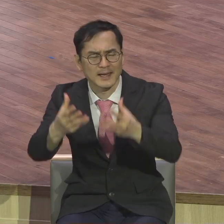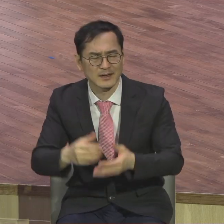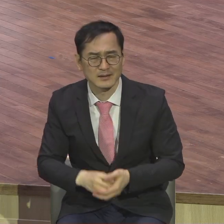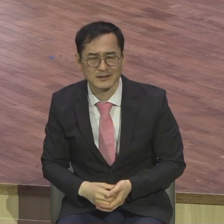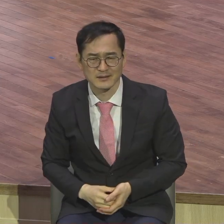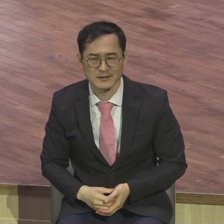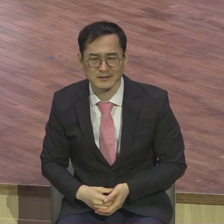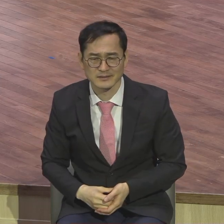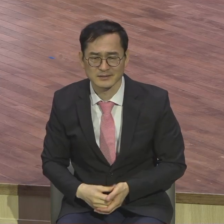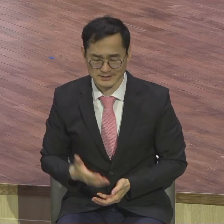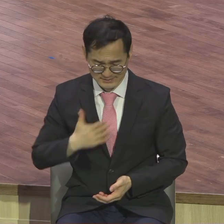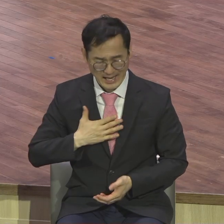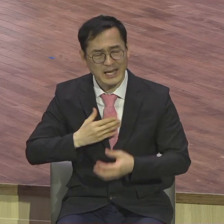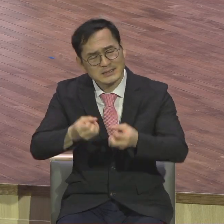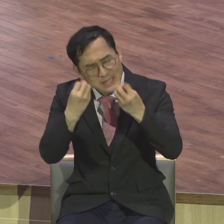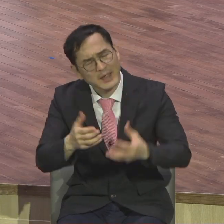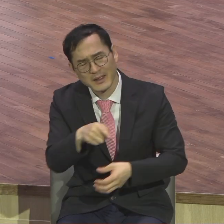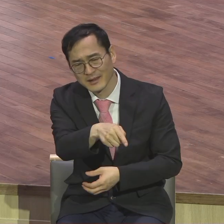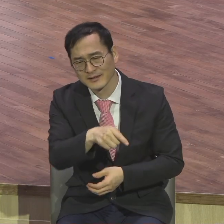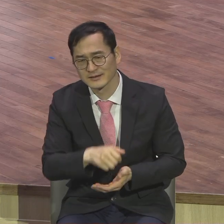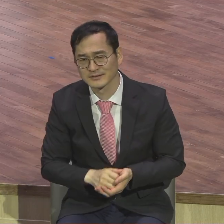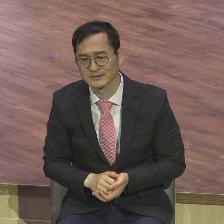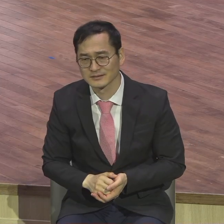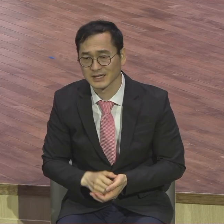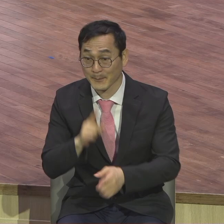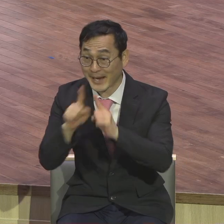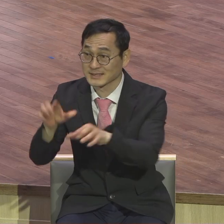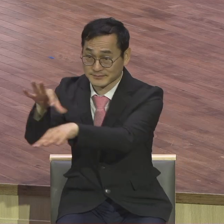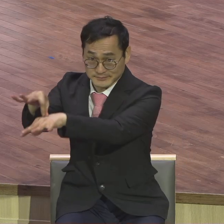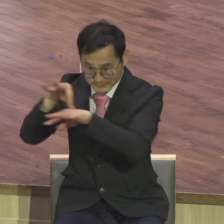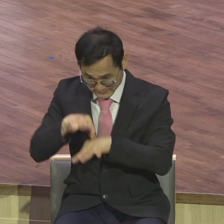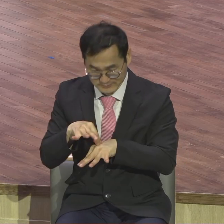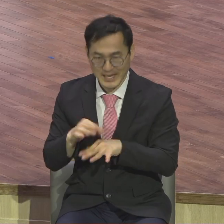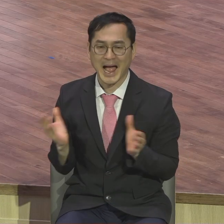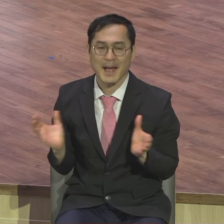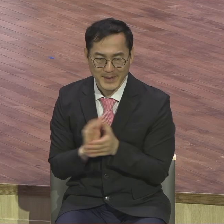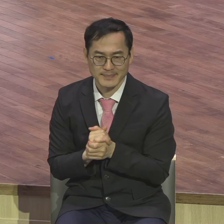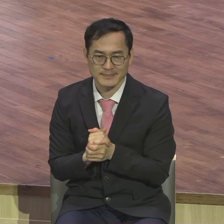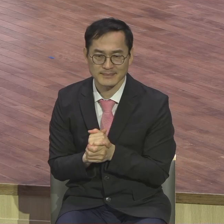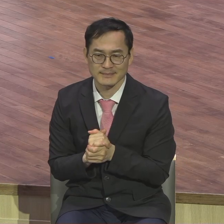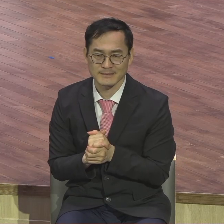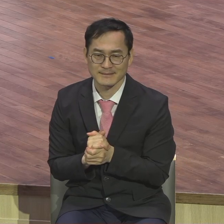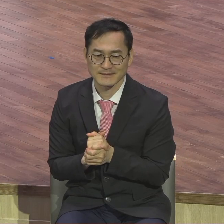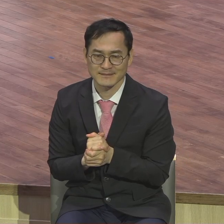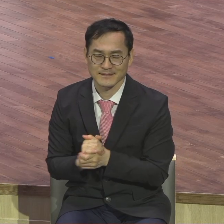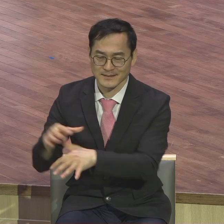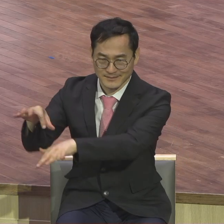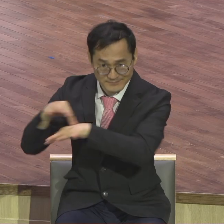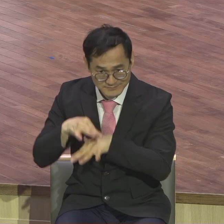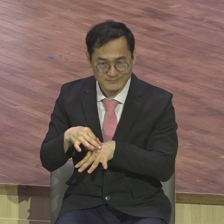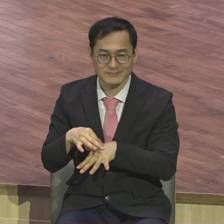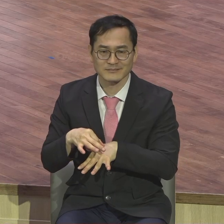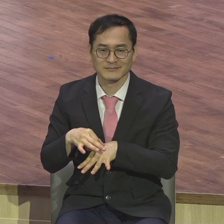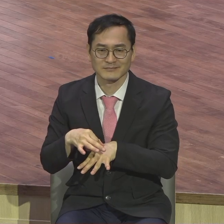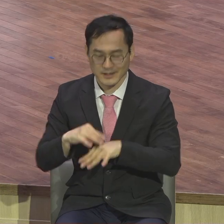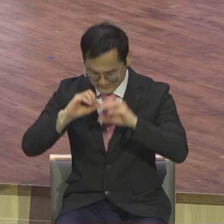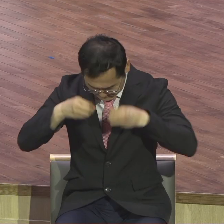아멘 적용하세요. 여기서 아멘만 하지 말고 적용 좀 해보시라고요.